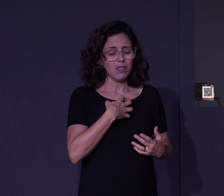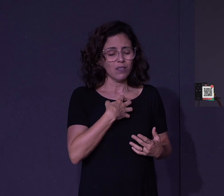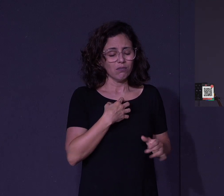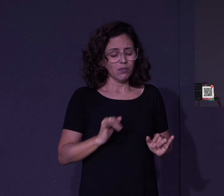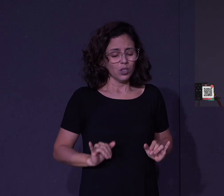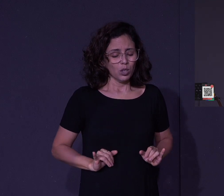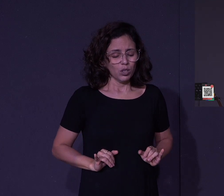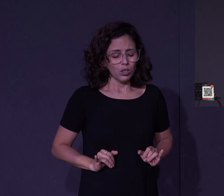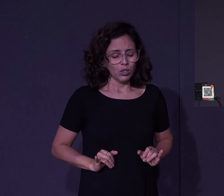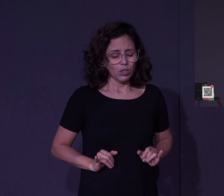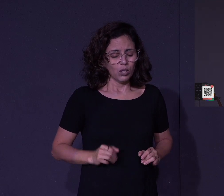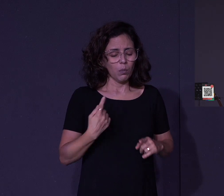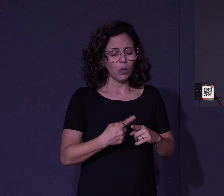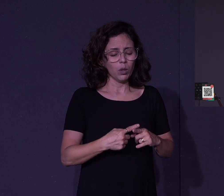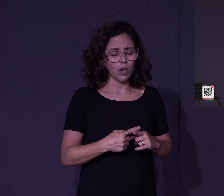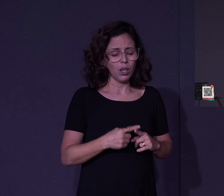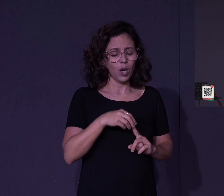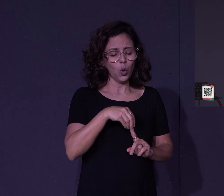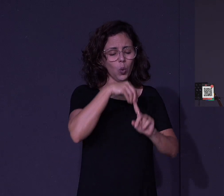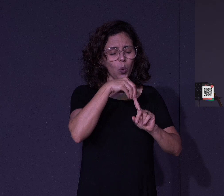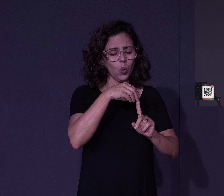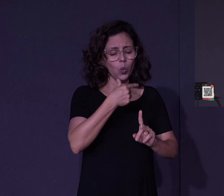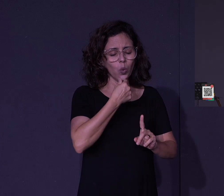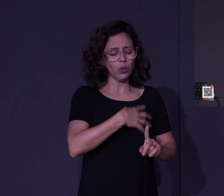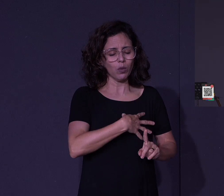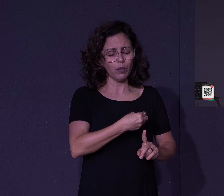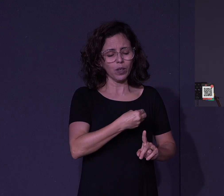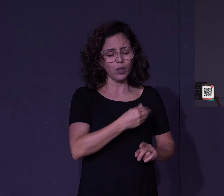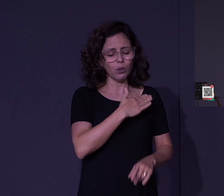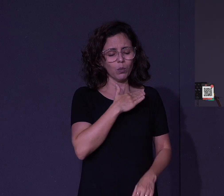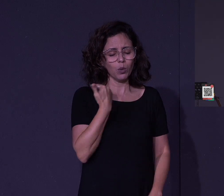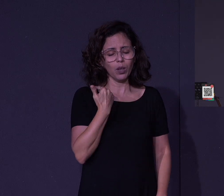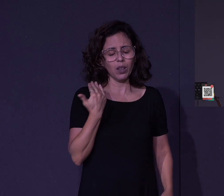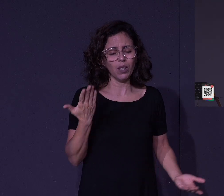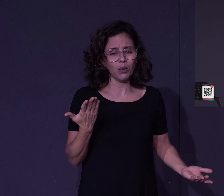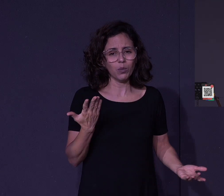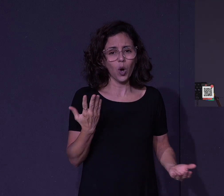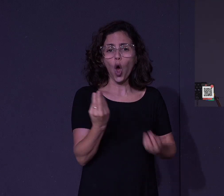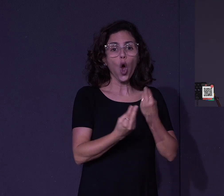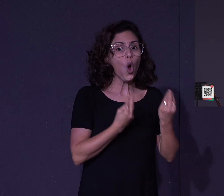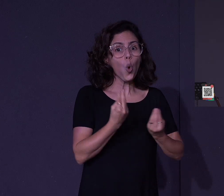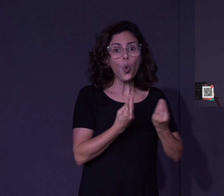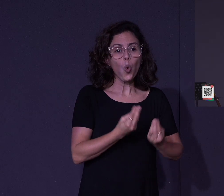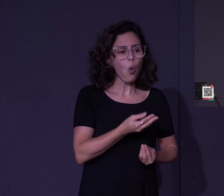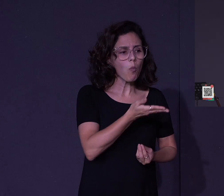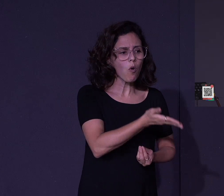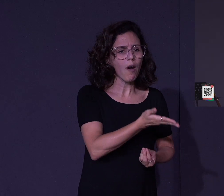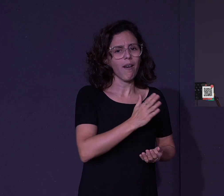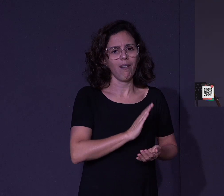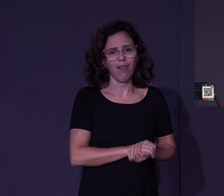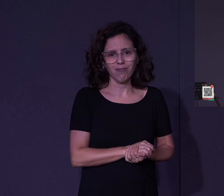viúva. Ela não tinha um protetor. Ela não teria mais como ganhar o pão. Havia nesse